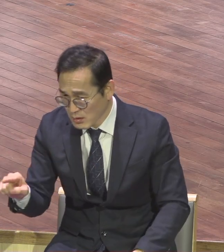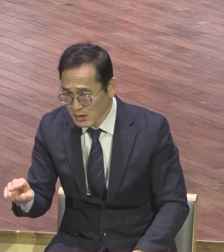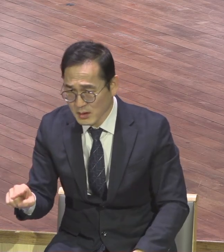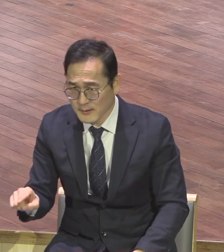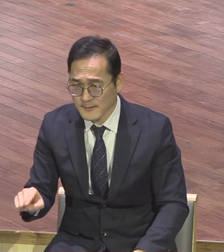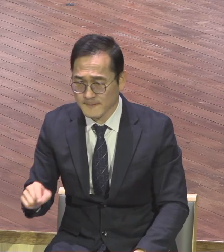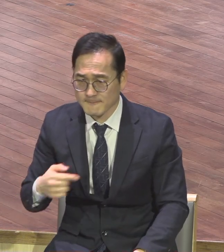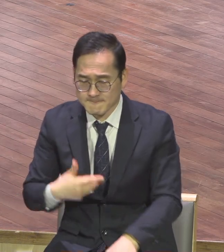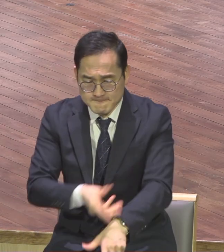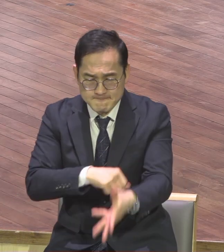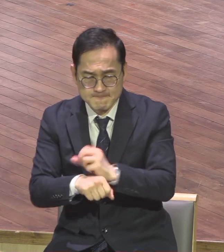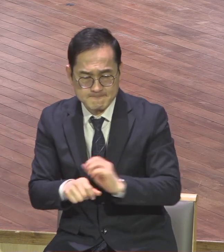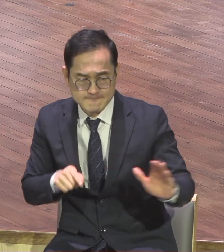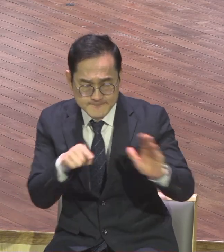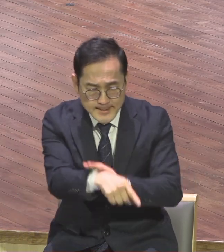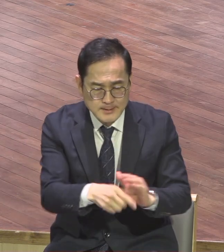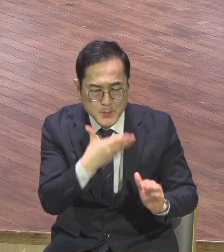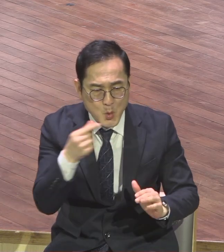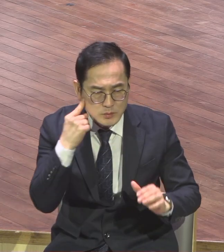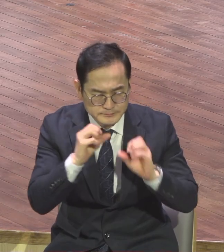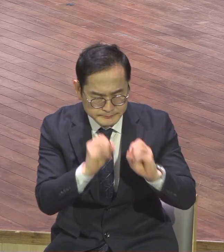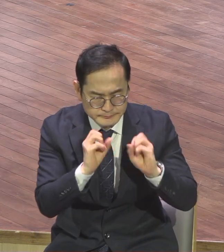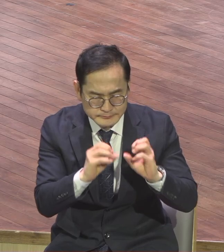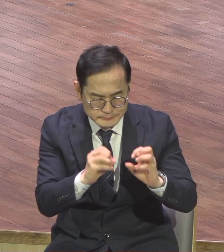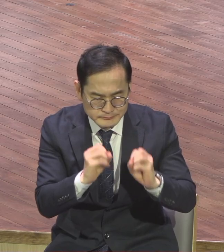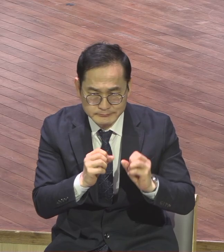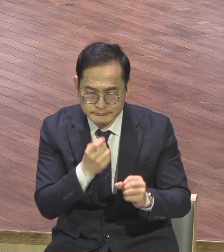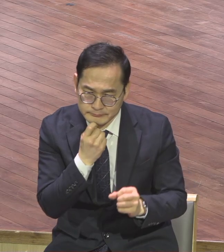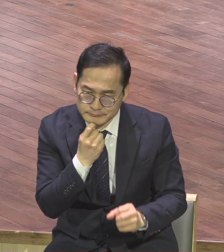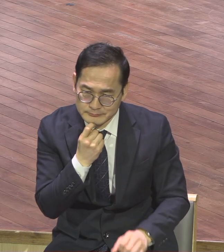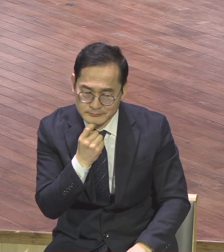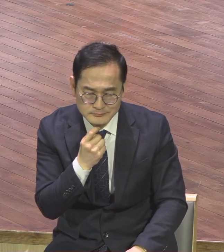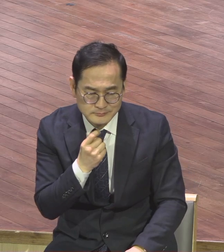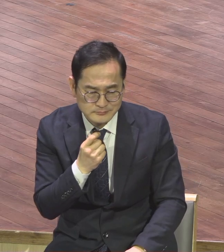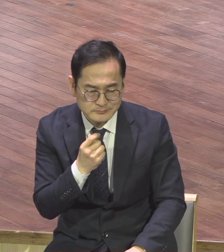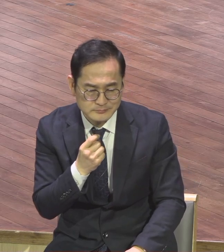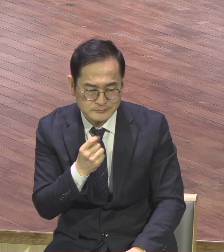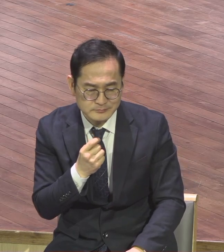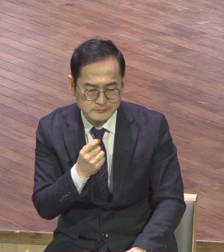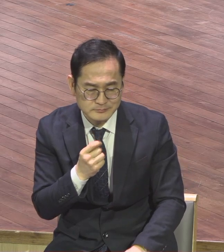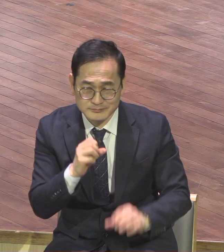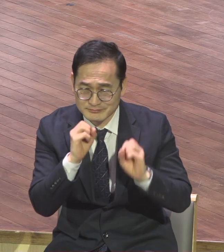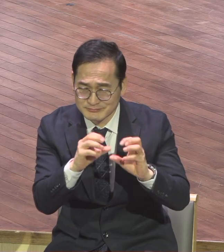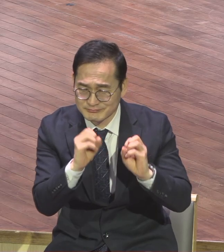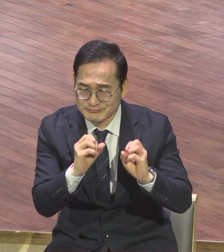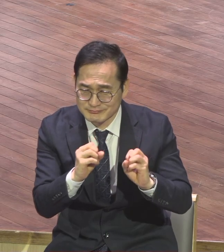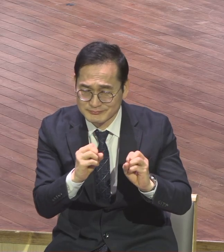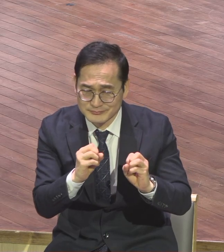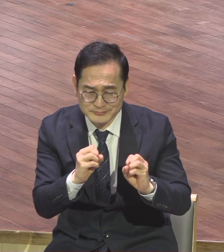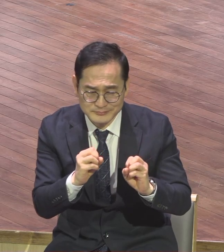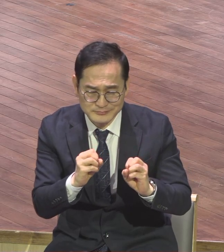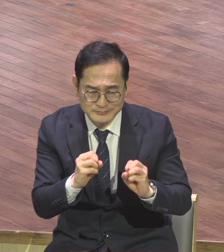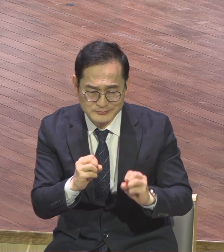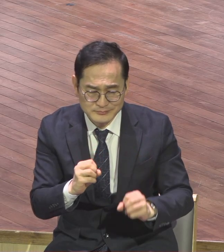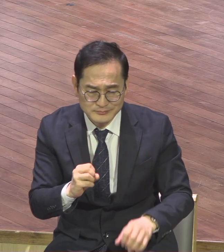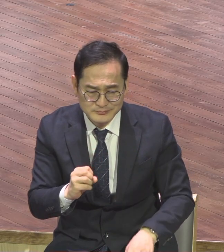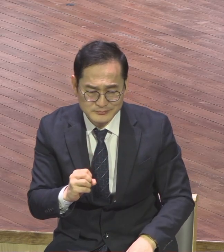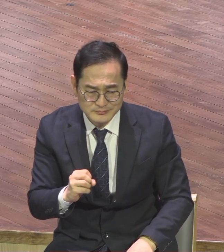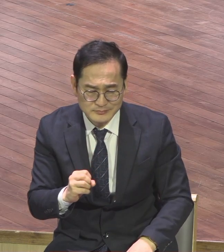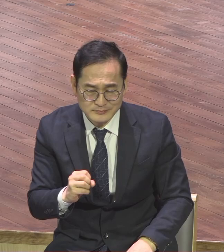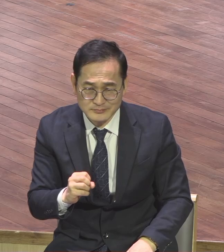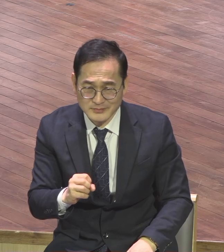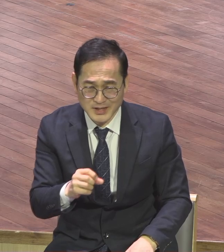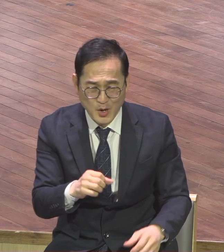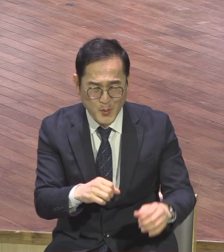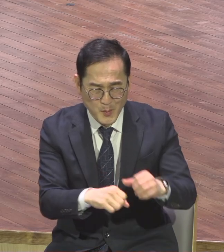다 신당 처리가 법당 처리가 하고 있다가 있는데 복음 전해서 그 뭐 돈이 8천만 원 들었다나 다